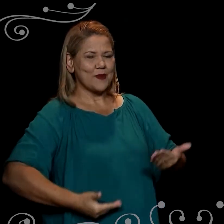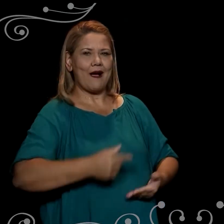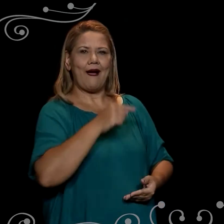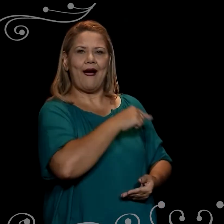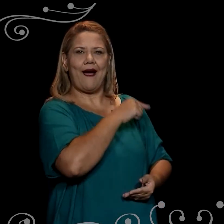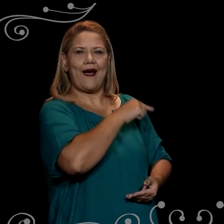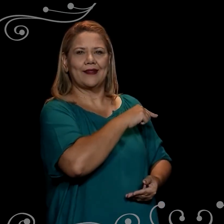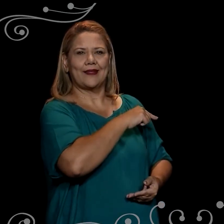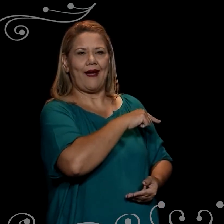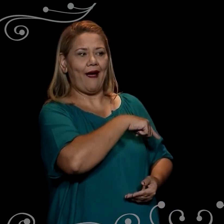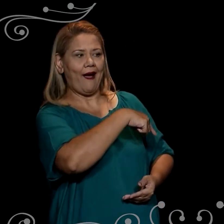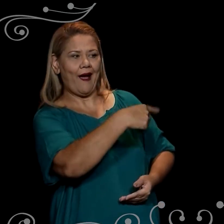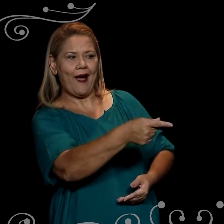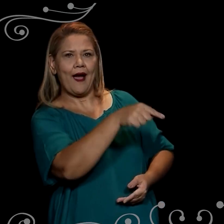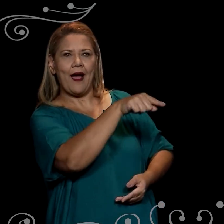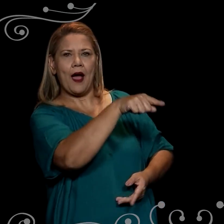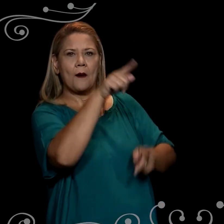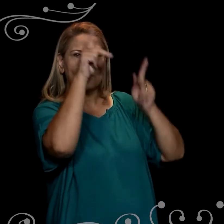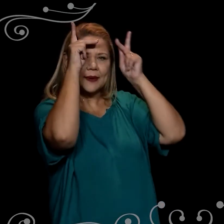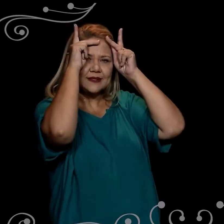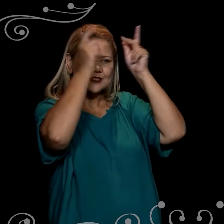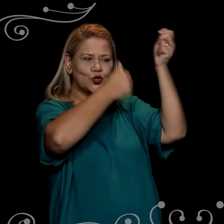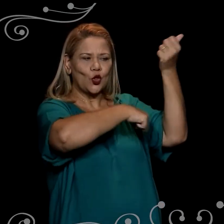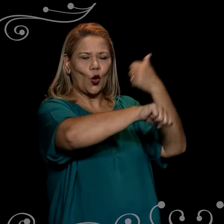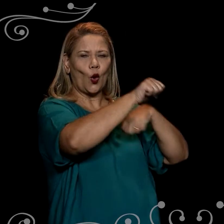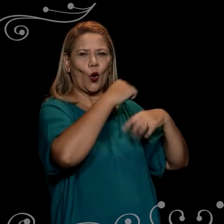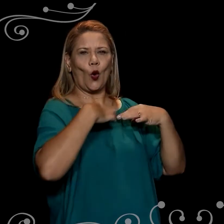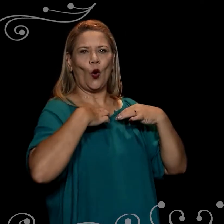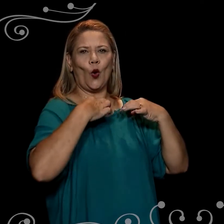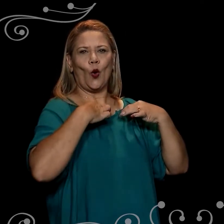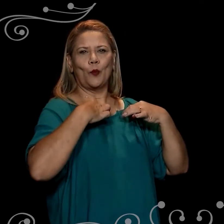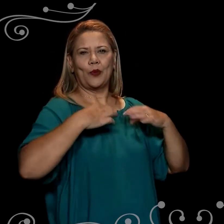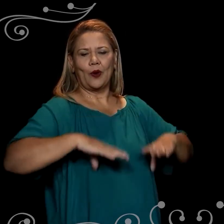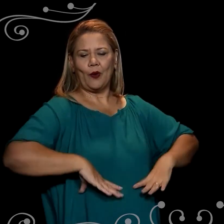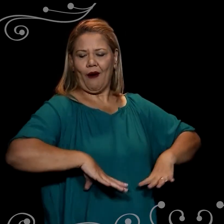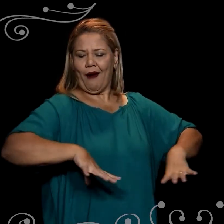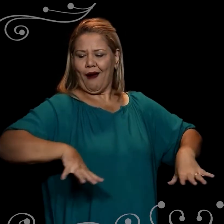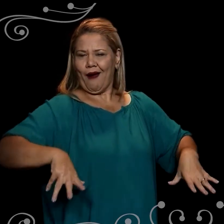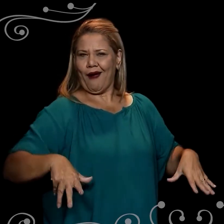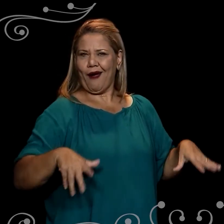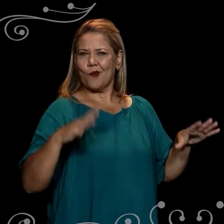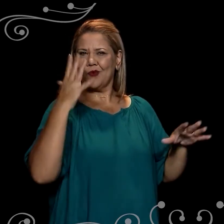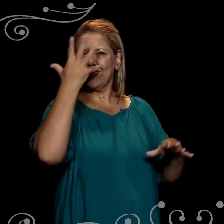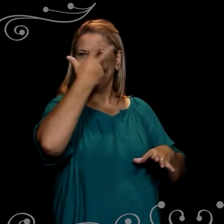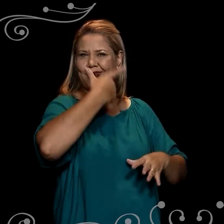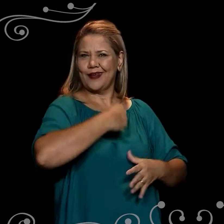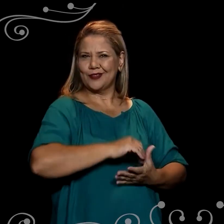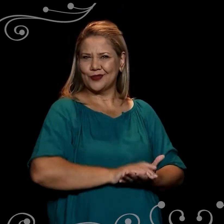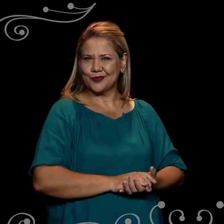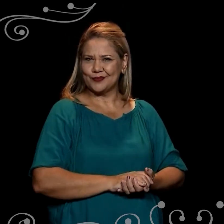pois, como princesa, ela estava vestida, e a levaram para o grande salão do palácio